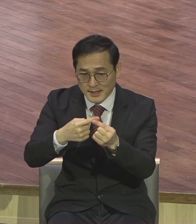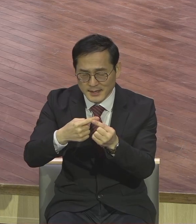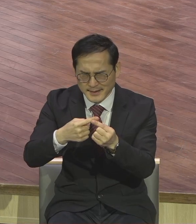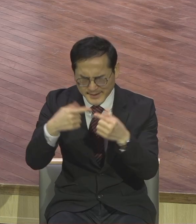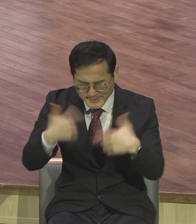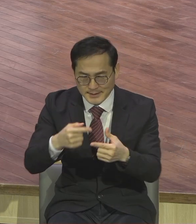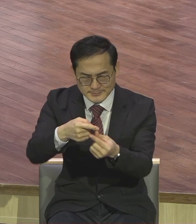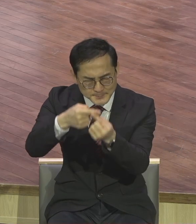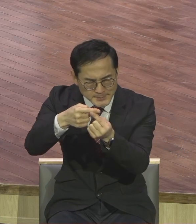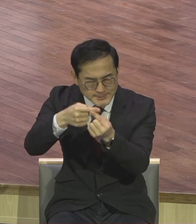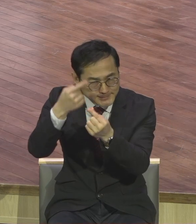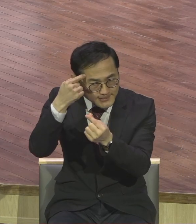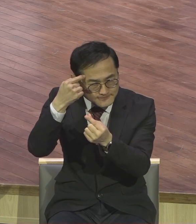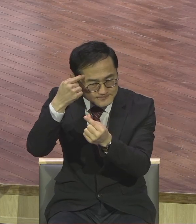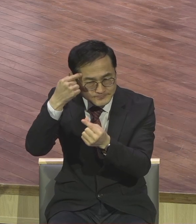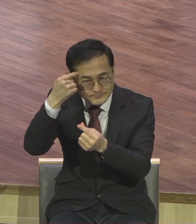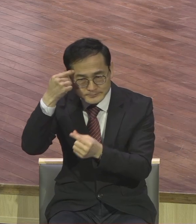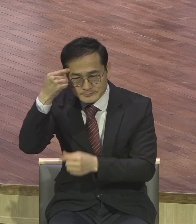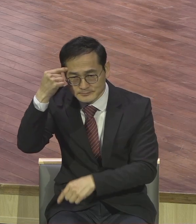우선순위. 철저해야 됩니다.